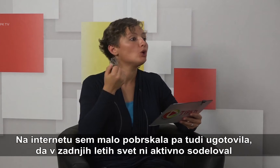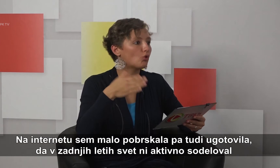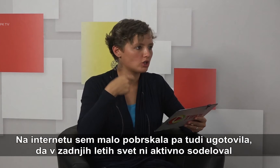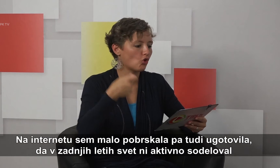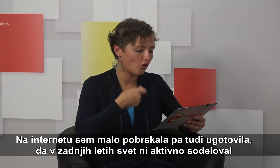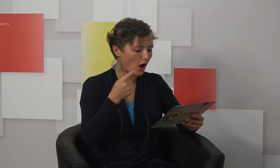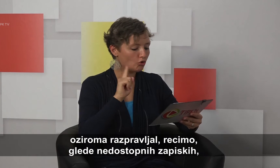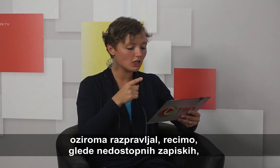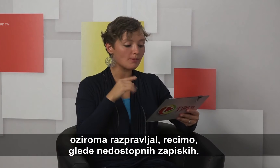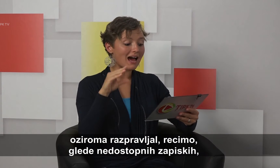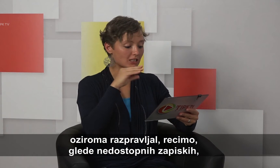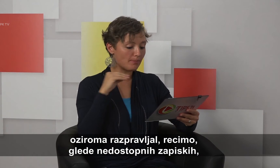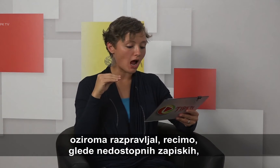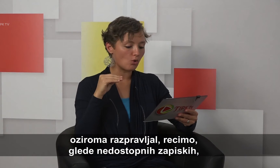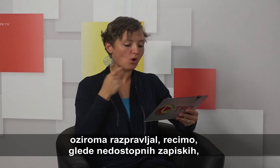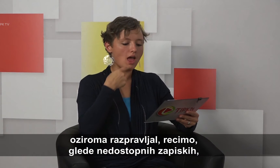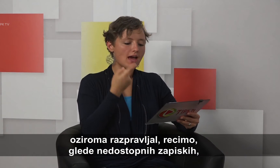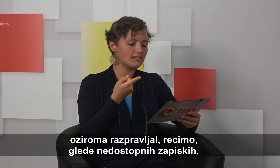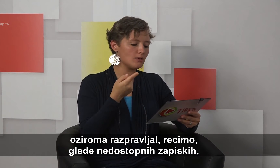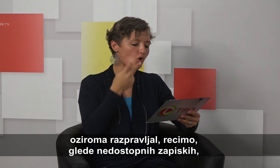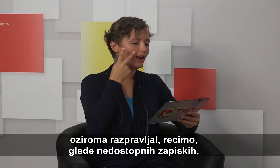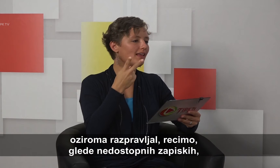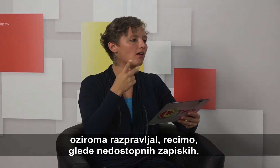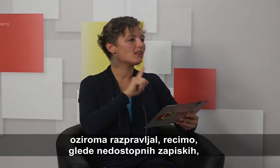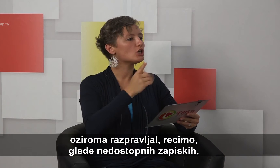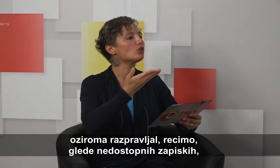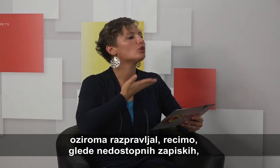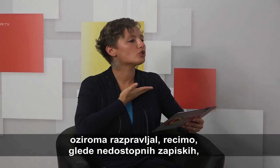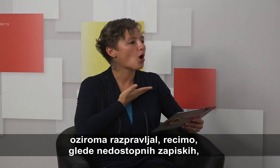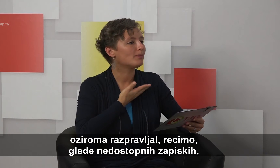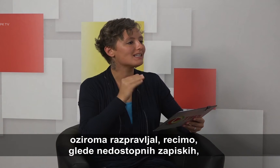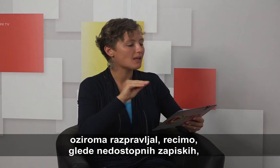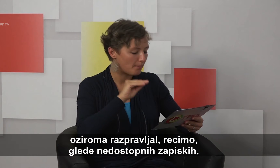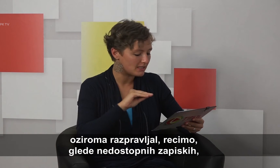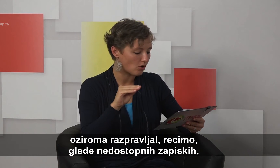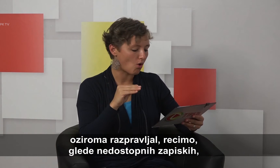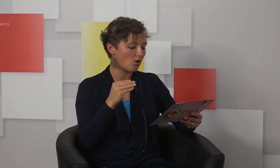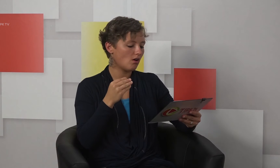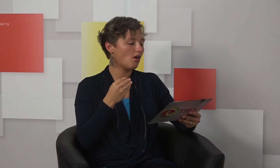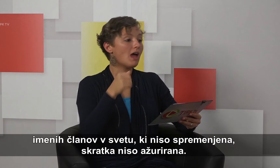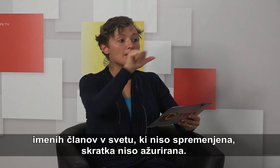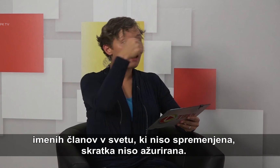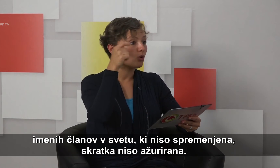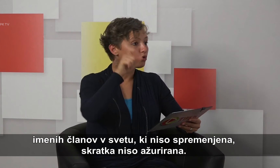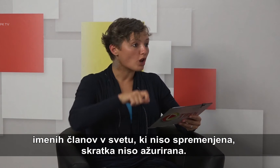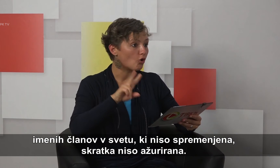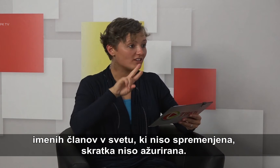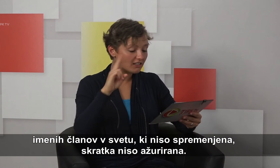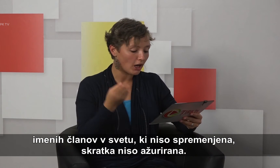aktivno sodeloval oziroma razpravljal, recimo glede na dostopnih zapiskov. Imeno šlo v